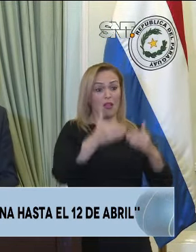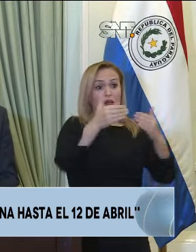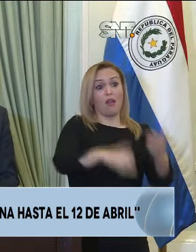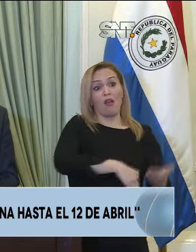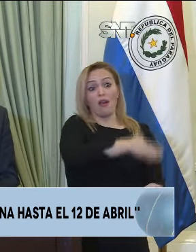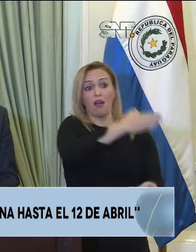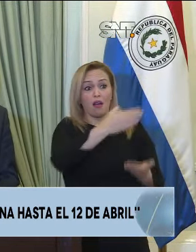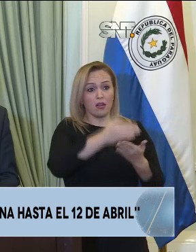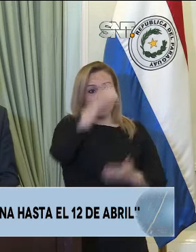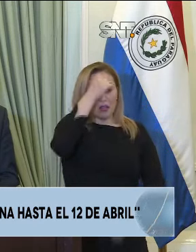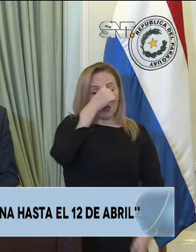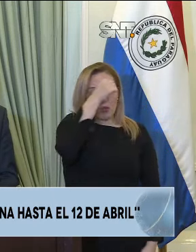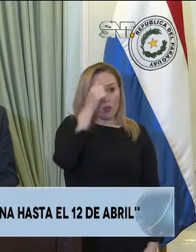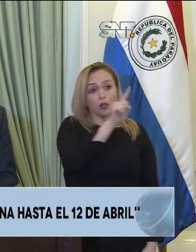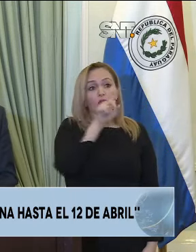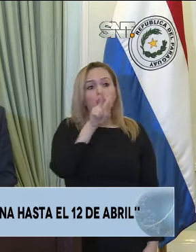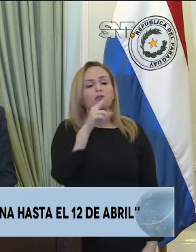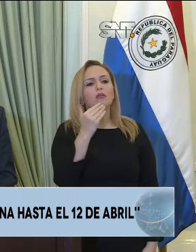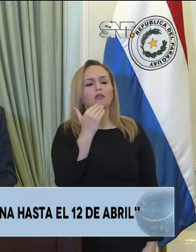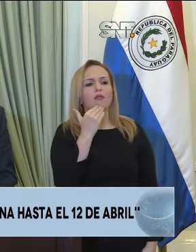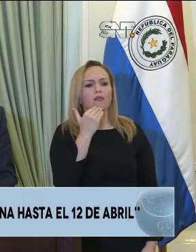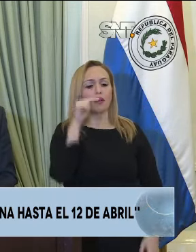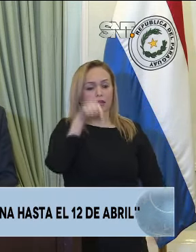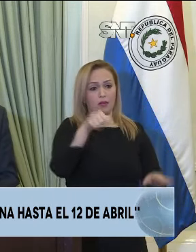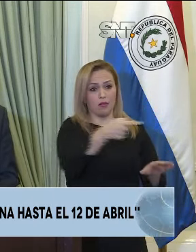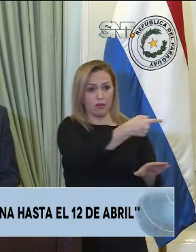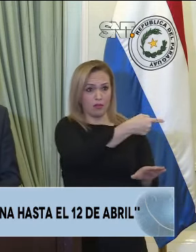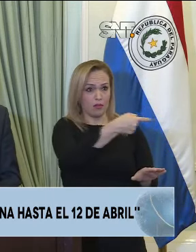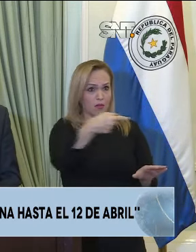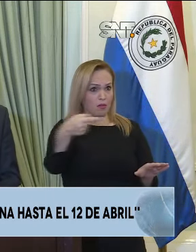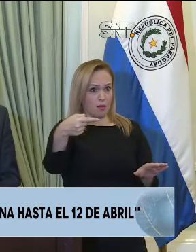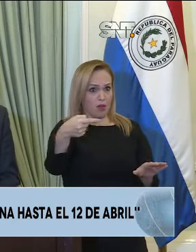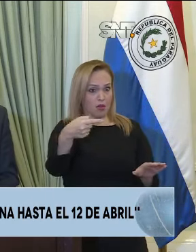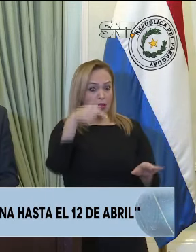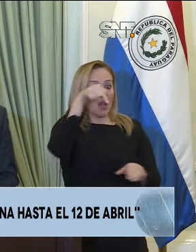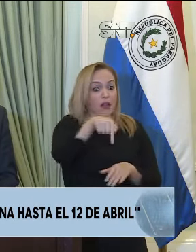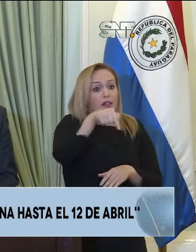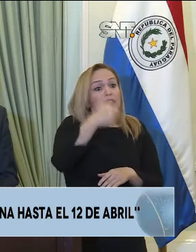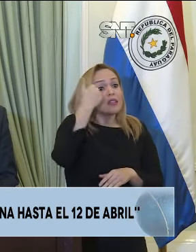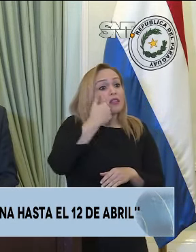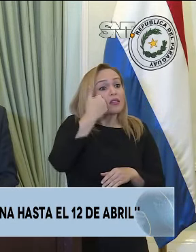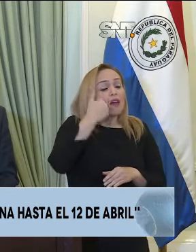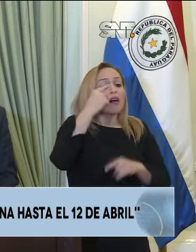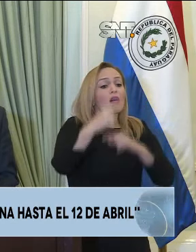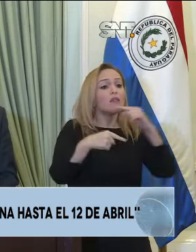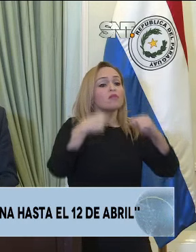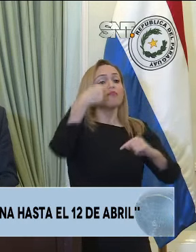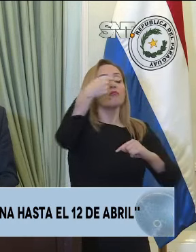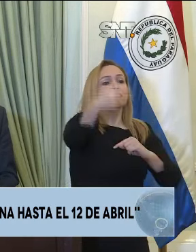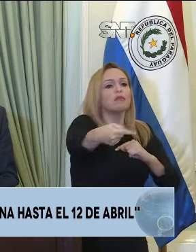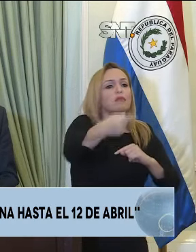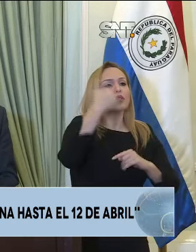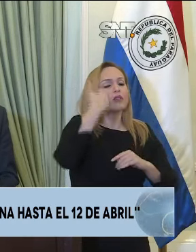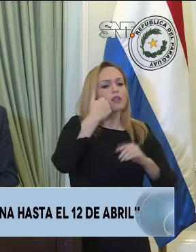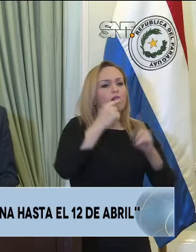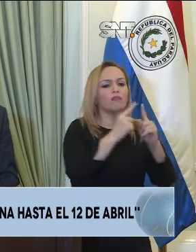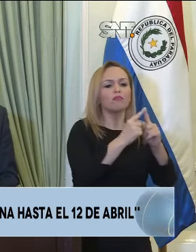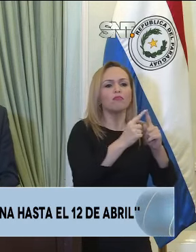domingo 12 de abril. En esta semana, desde este sábado al próximo sábado, vamos a estar